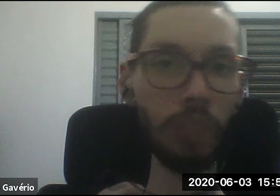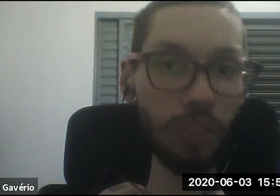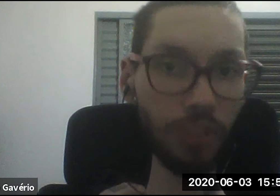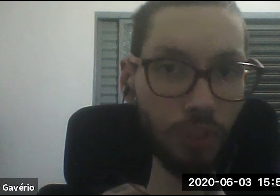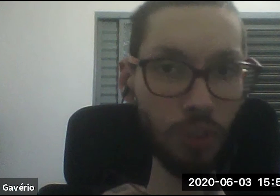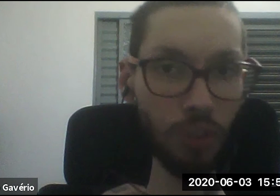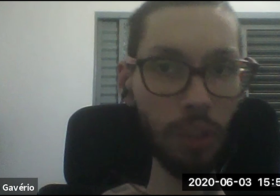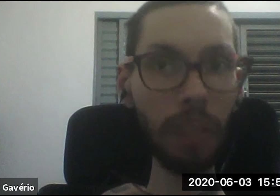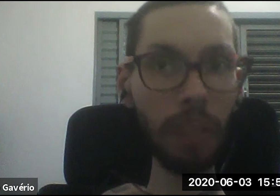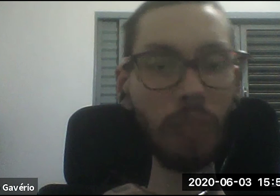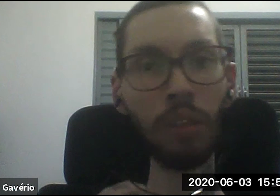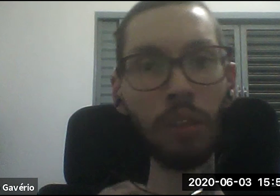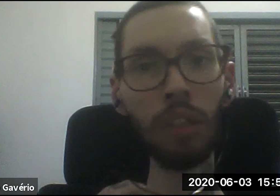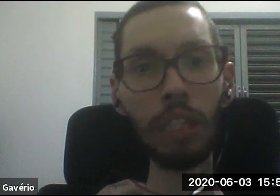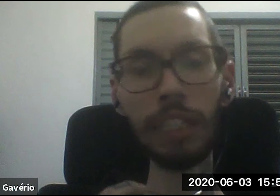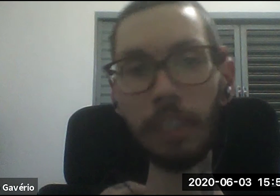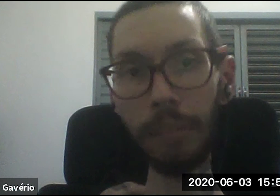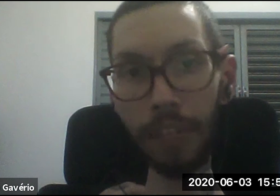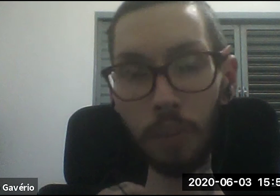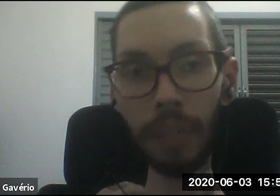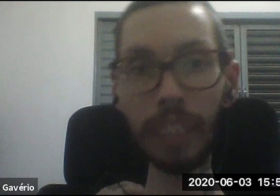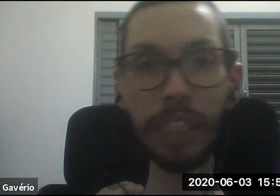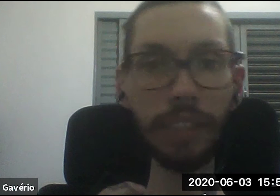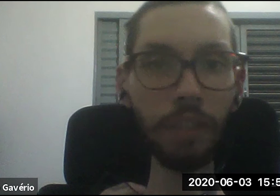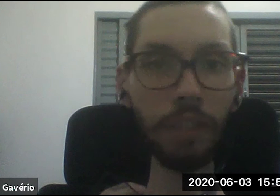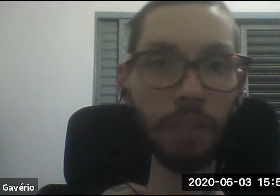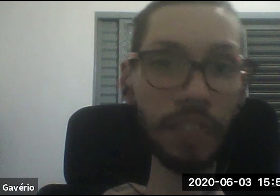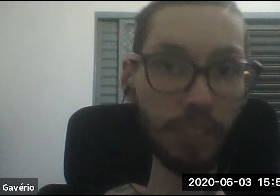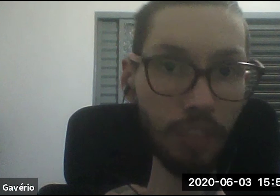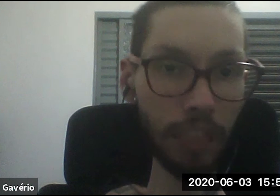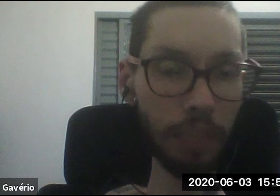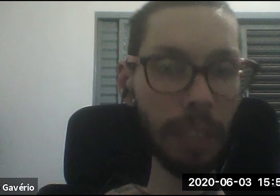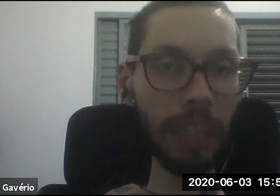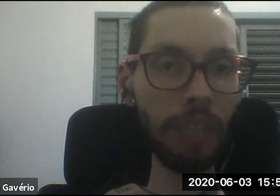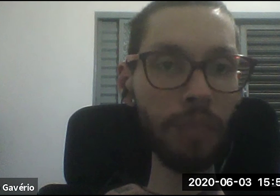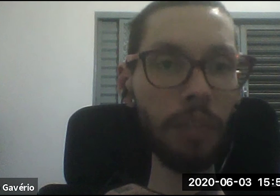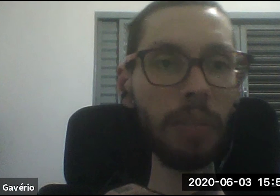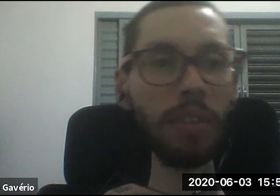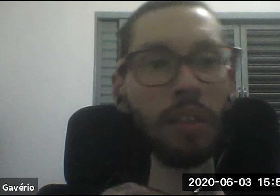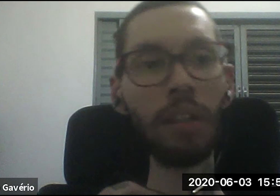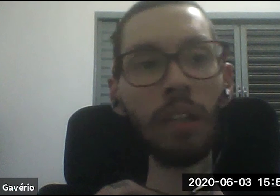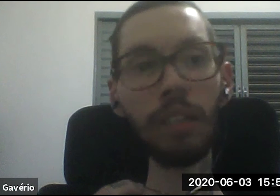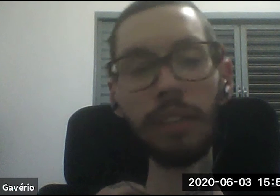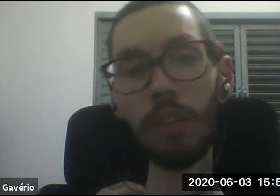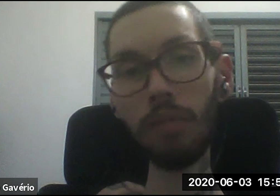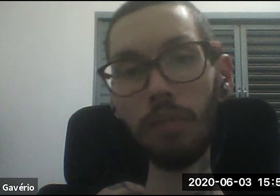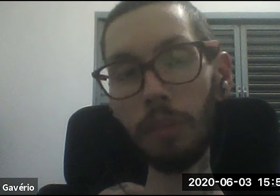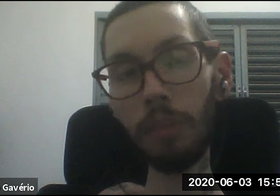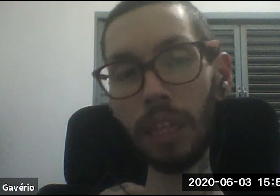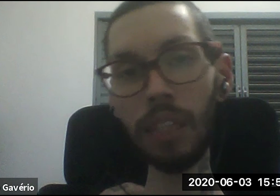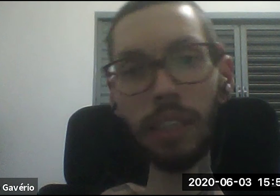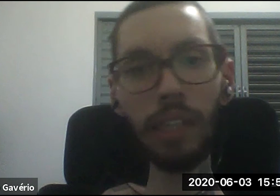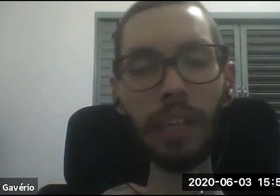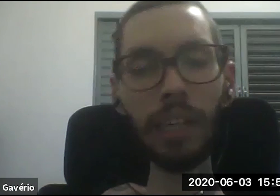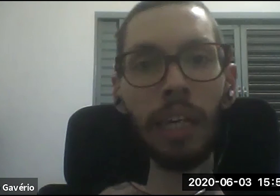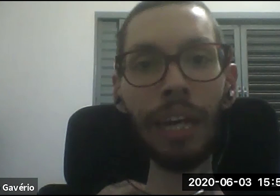as políticas de isolamento em determinados países, feitas de determinadas formas, estão